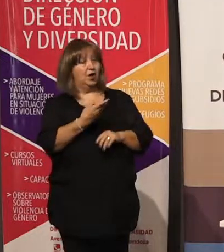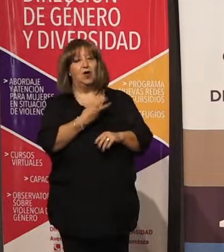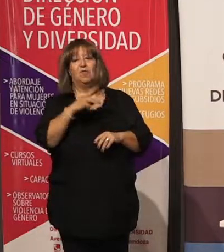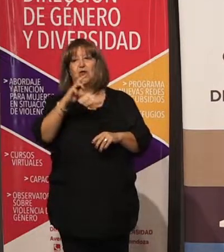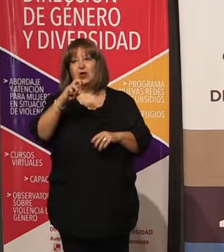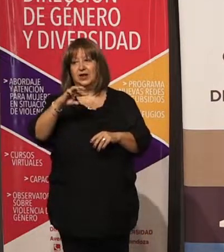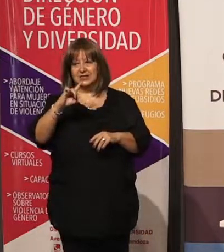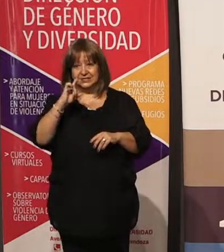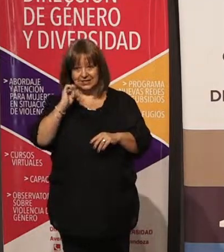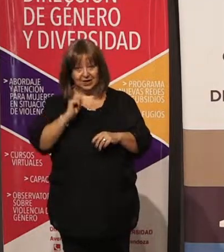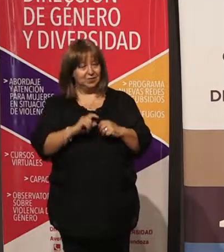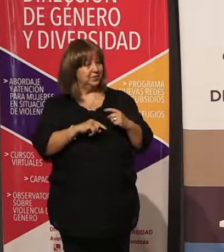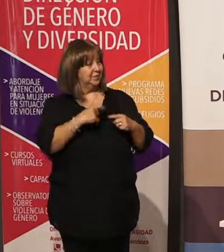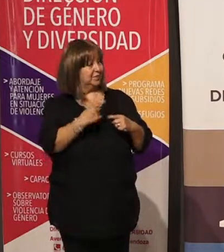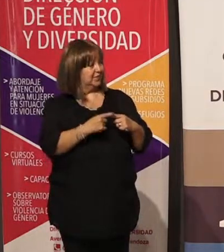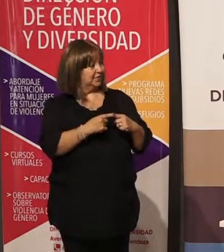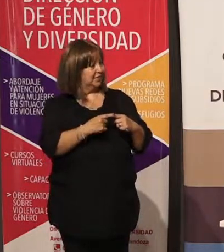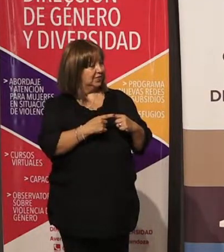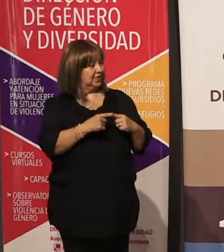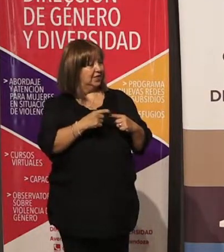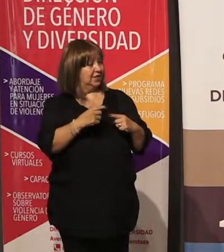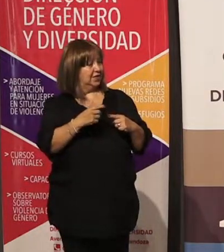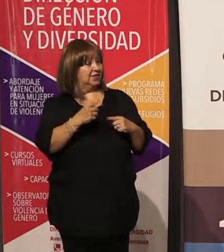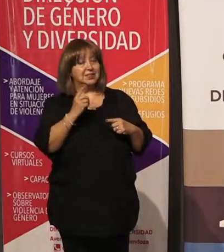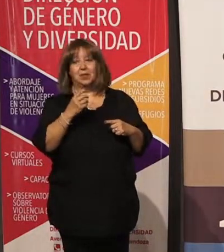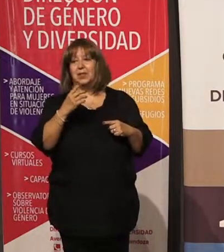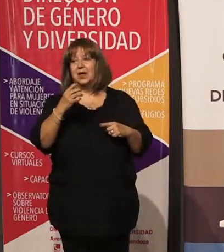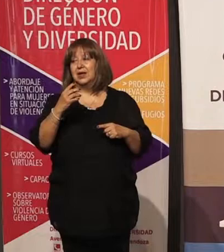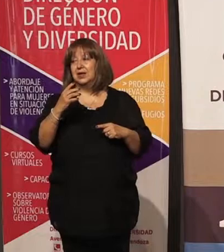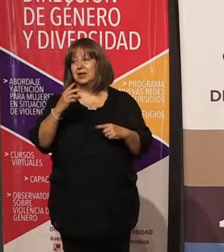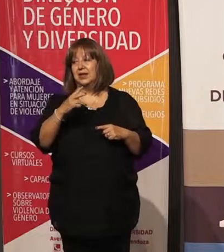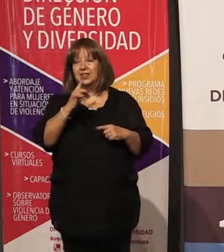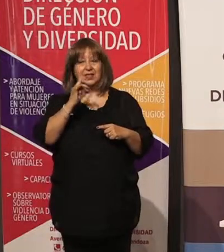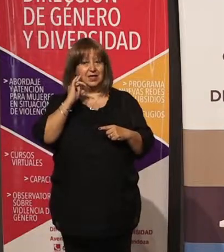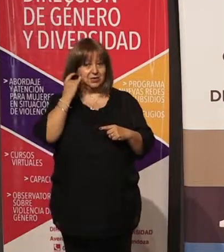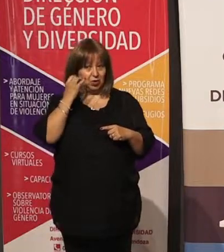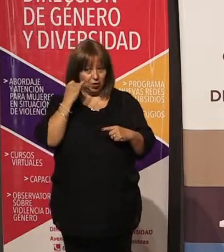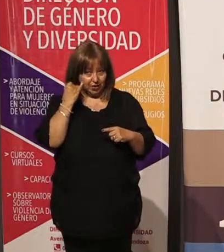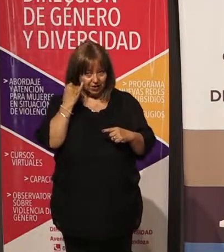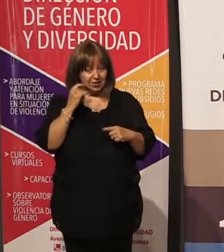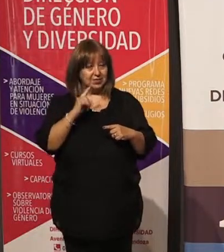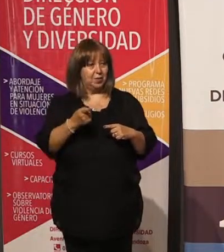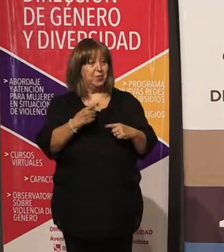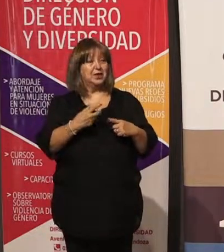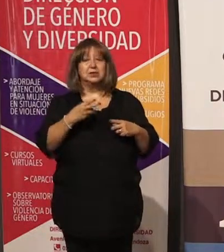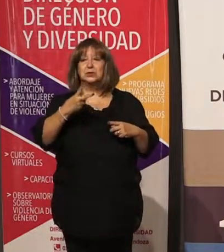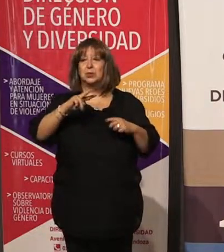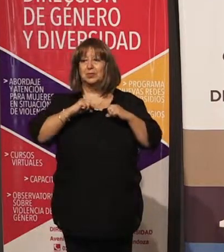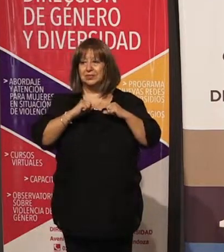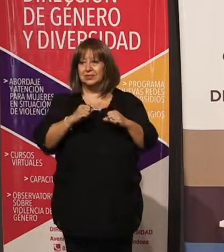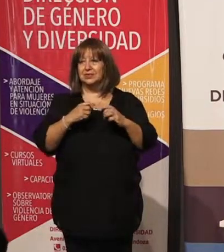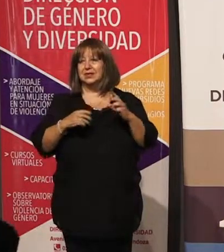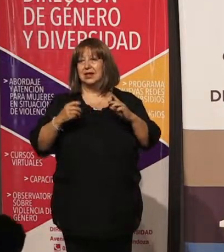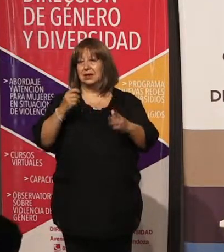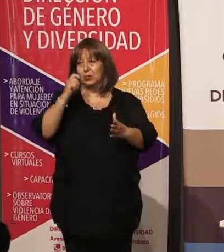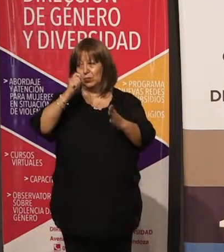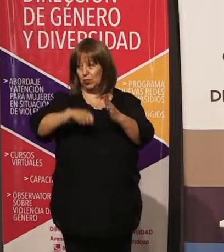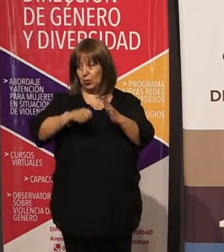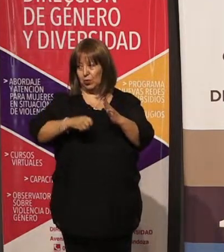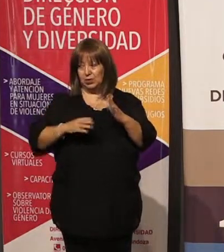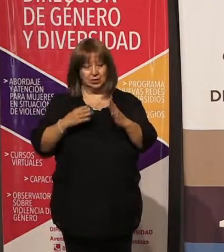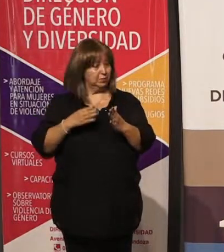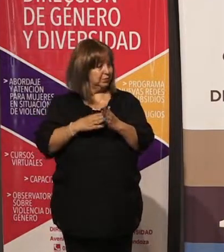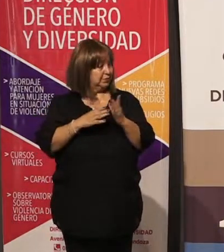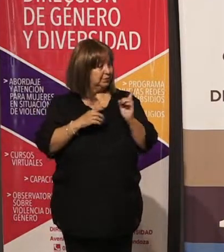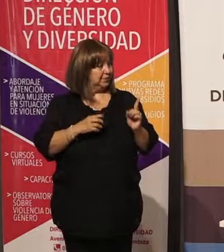Florencia Salzar, bienvenida. A la doctora Emiliana Lilloy, asesora de la presidencia de la Suprema Corte de Mendoza a cargo